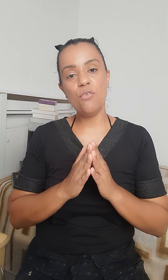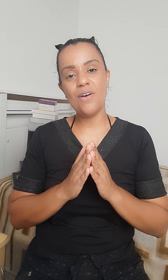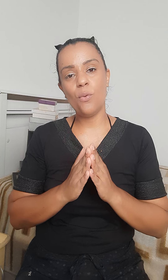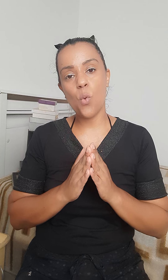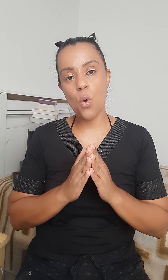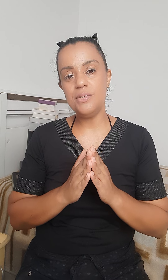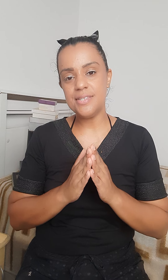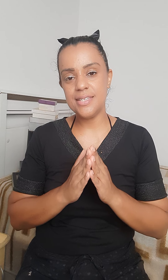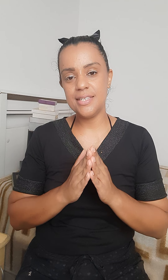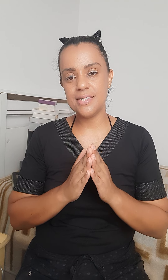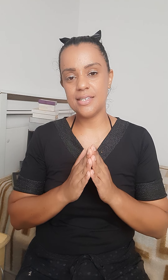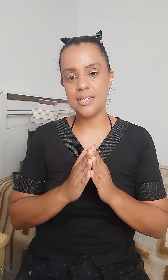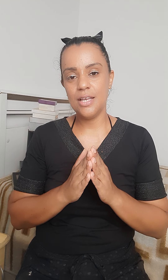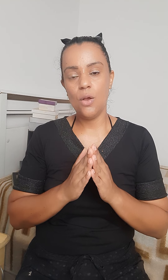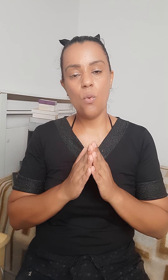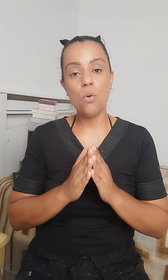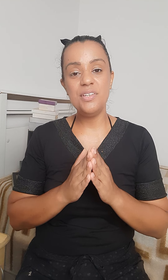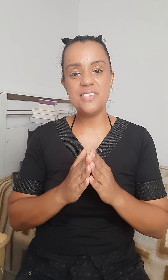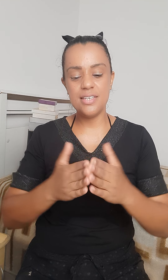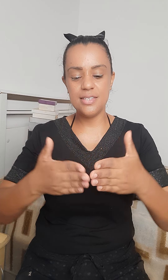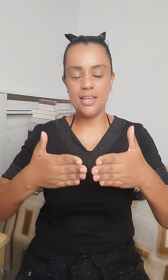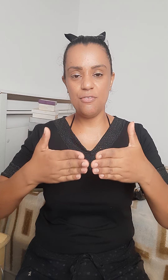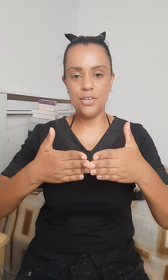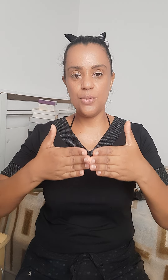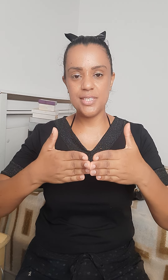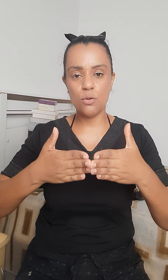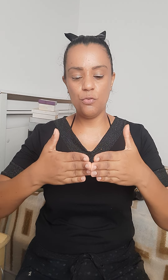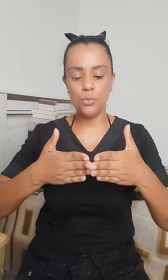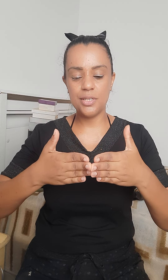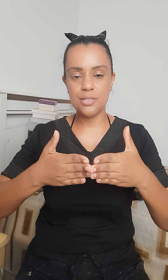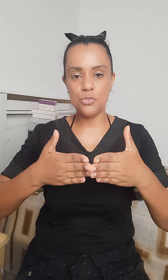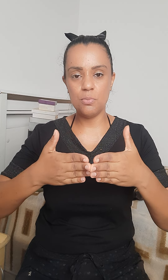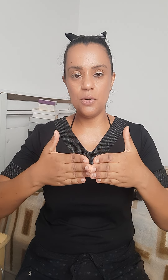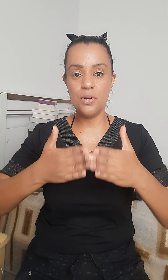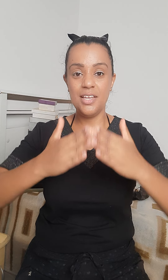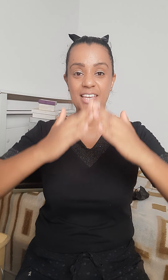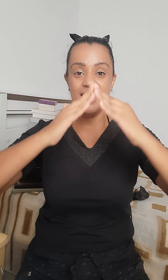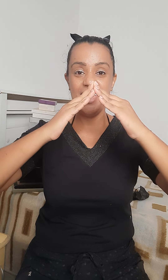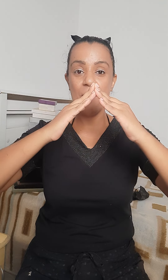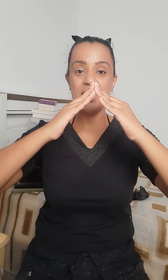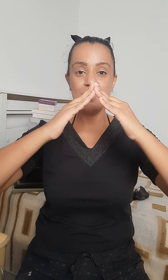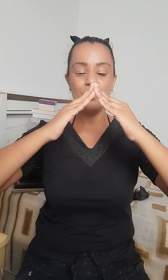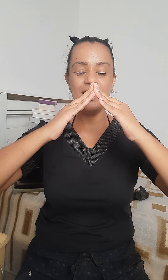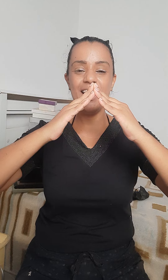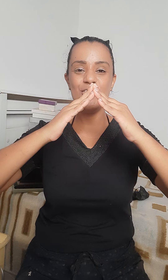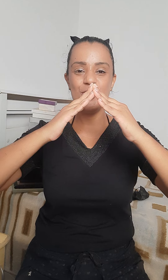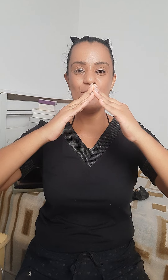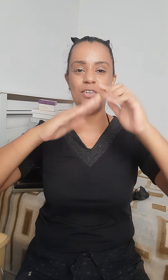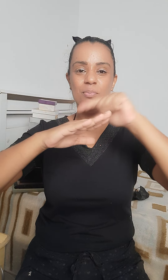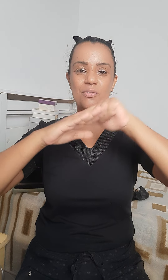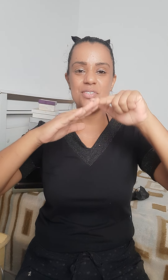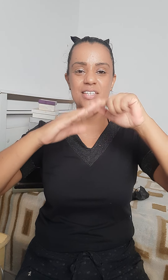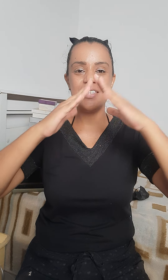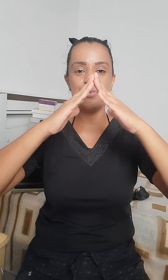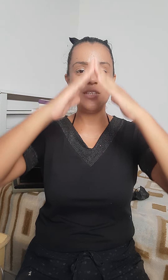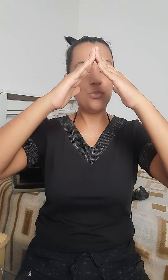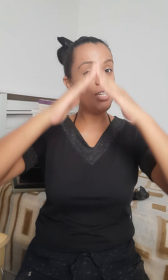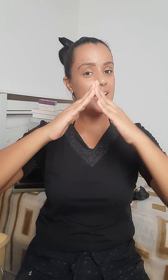falo com licença, o com licença ela é feito essa configuração de mão, que é a mesma do telhadinho que eu falei para vocês, que é o sinal de casa